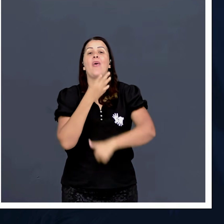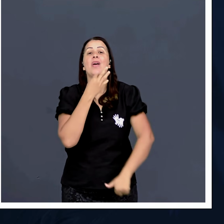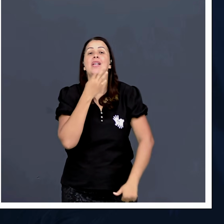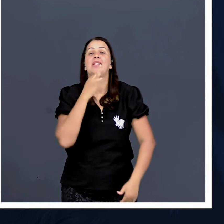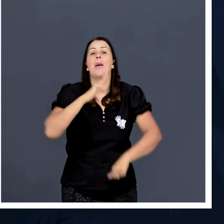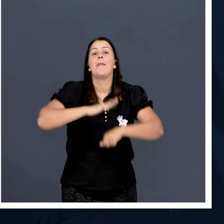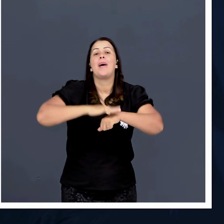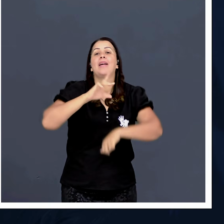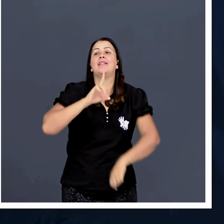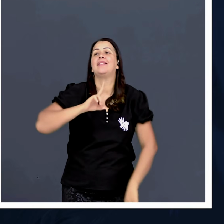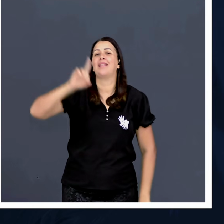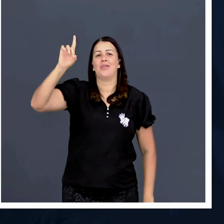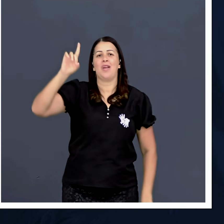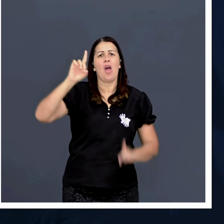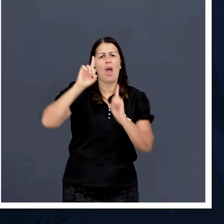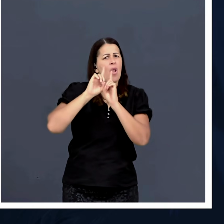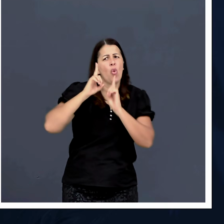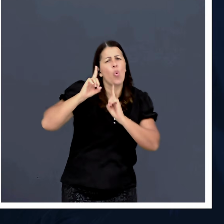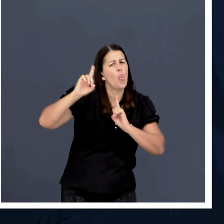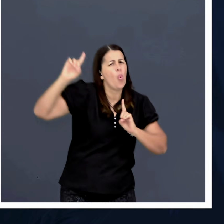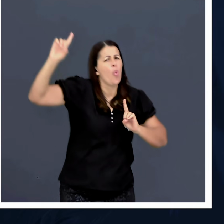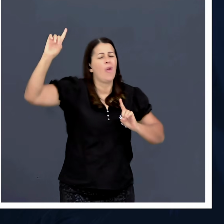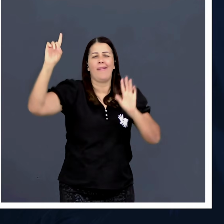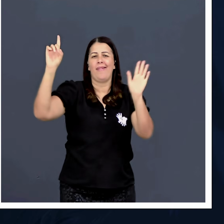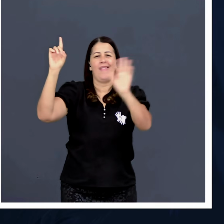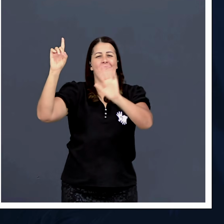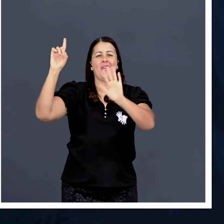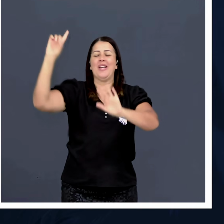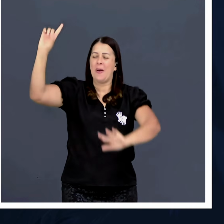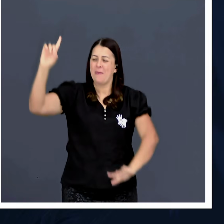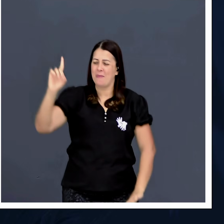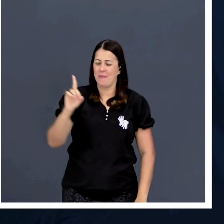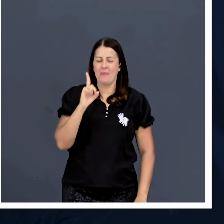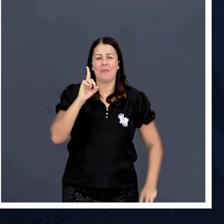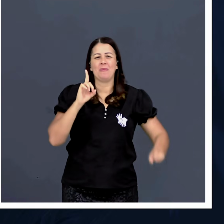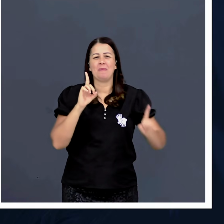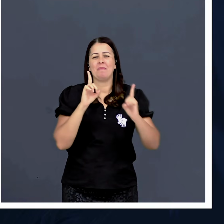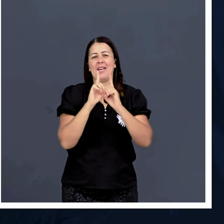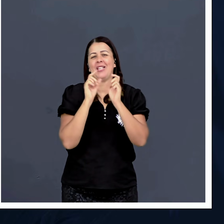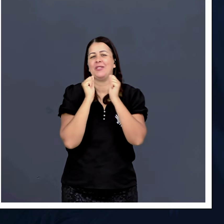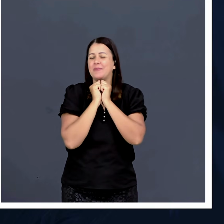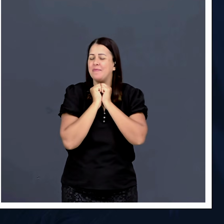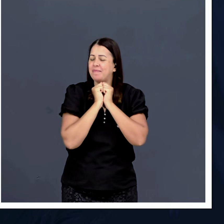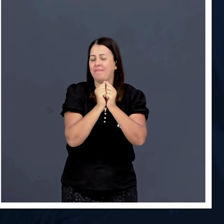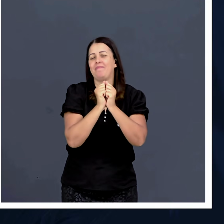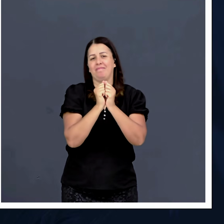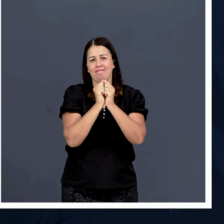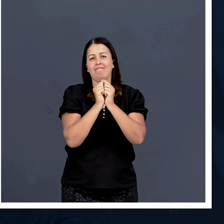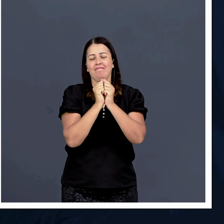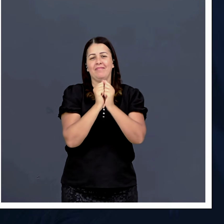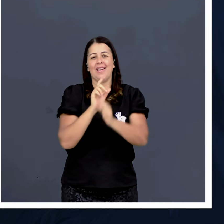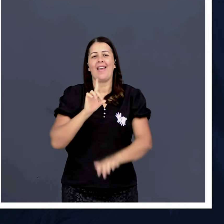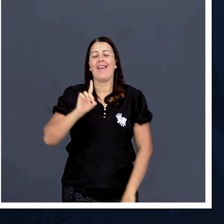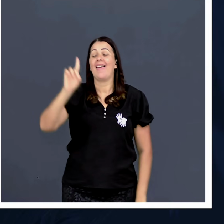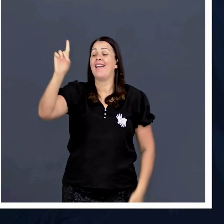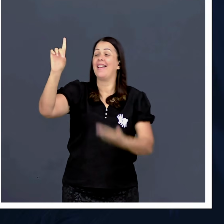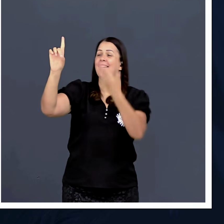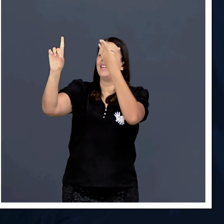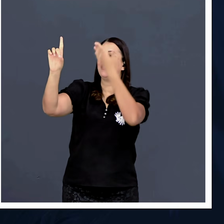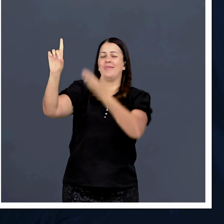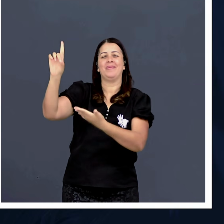é. Ele não é distante, não está distante. Ele está perto. Ele é um